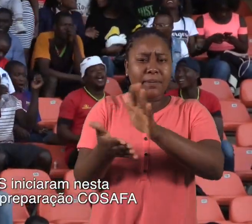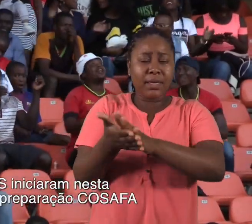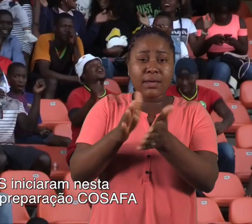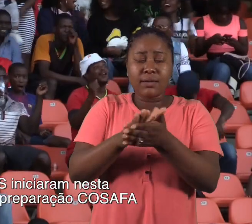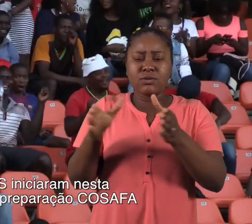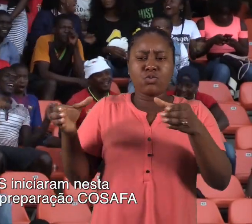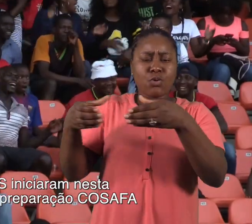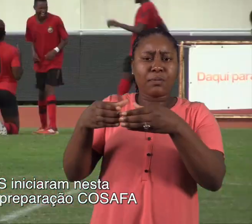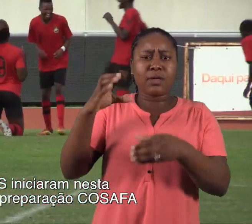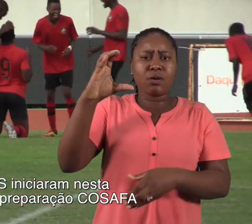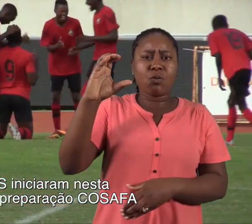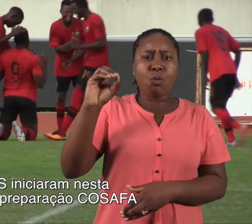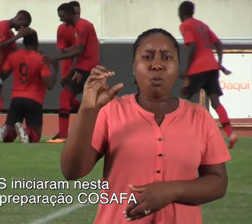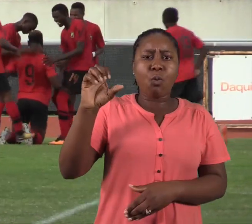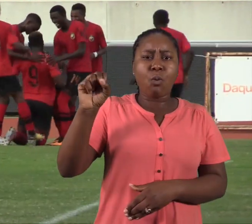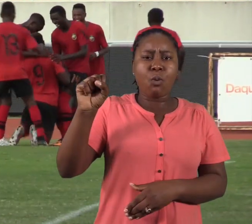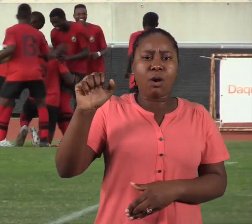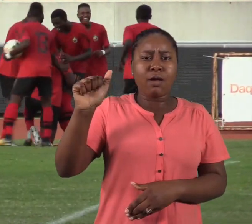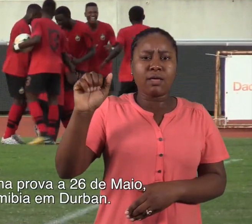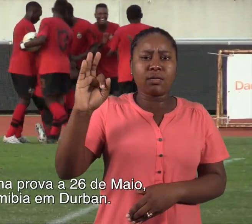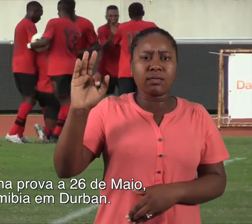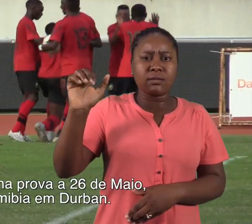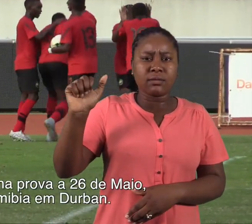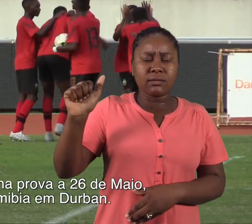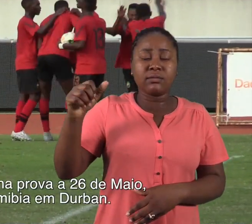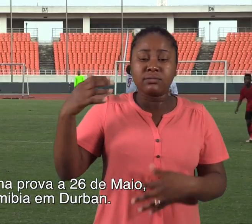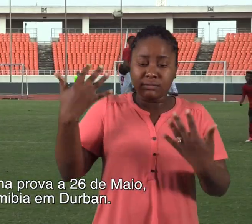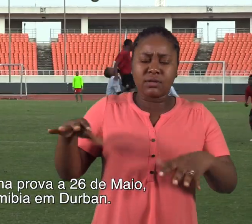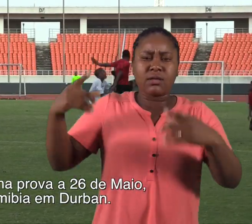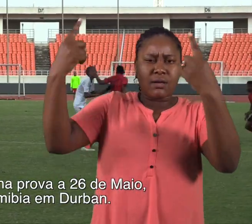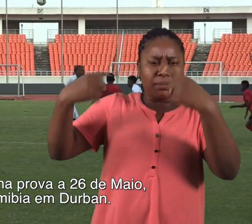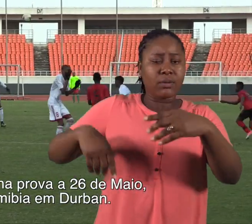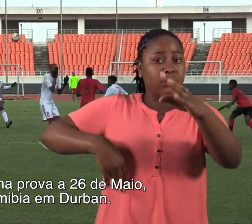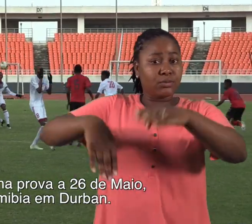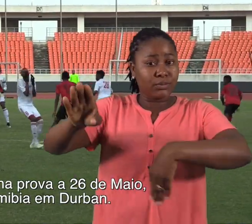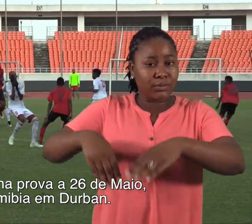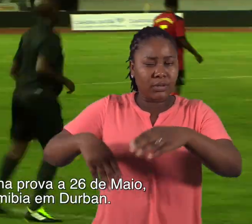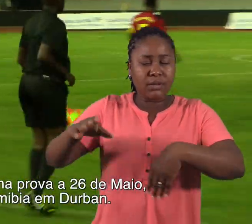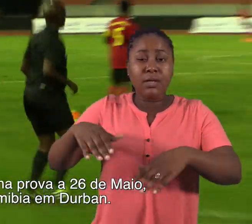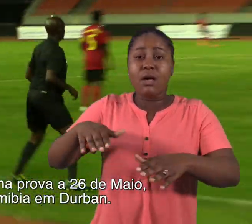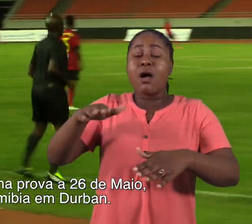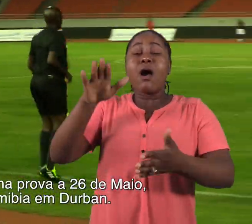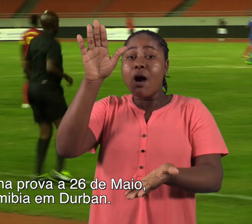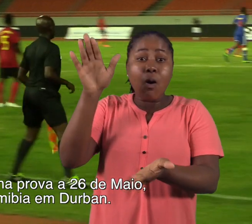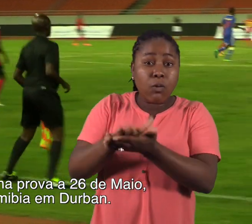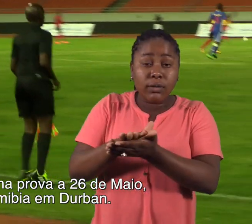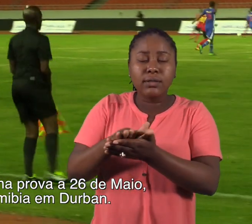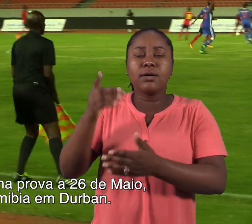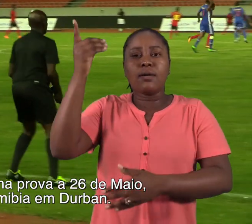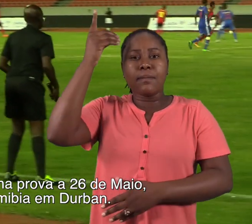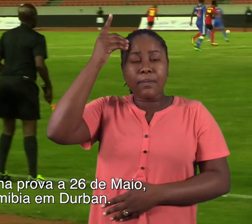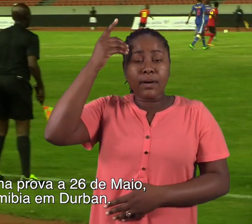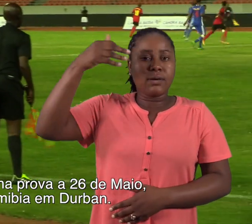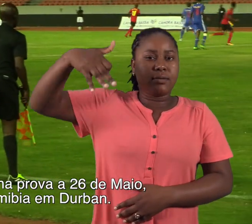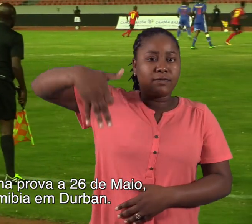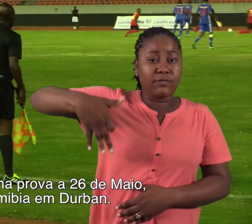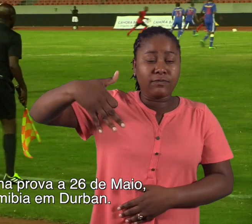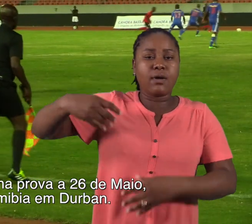-feira a preparação COSAFA e vão estrear na prova a 26 de maio, frente à Namíbia, em Durban.